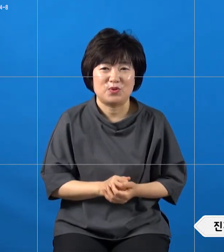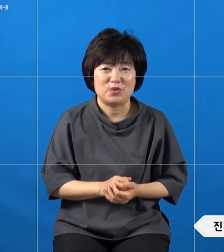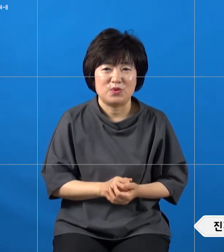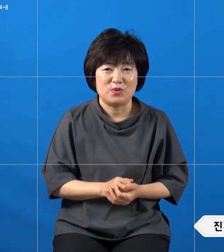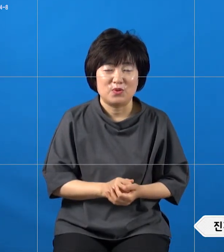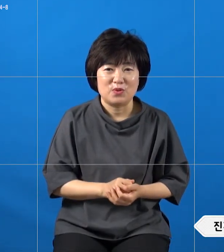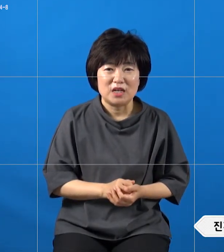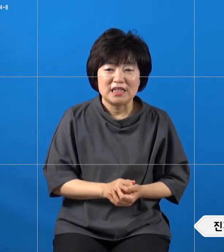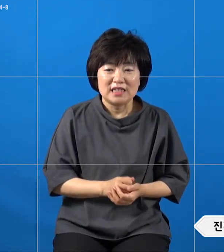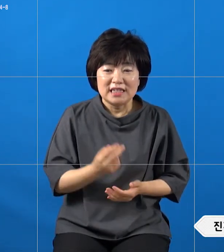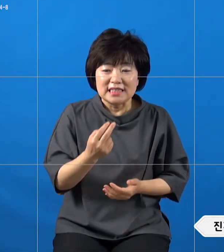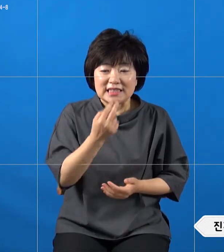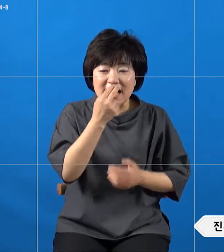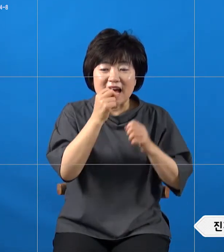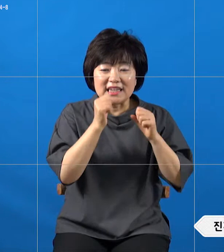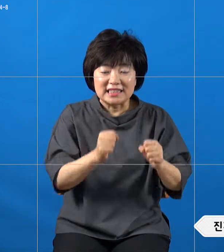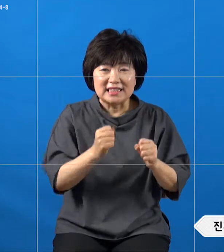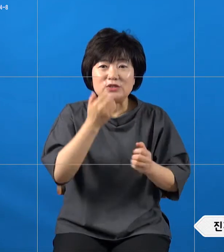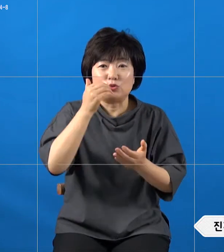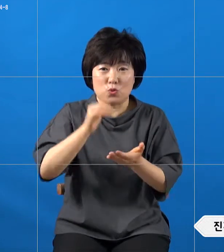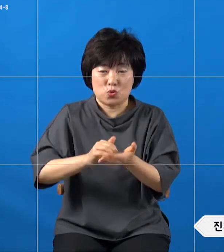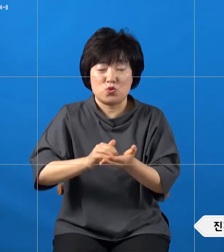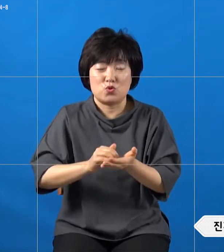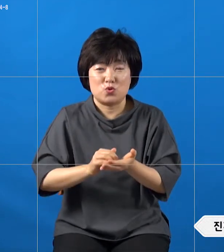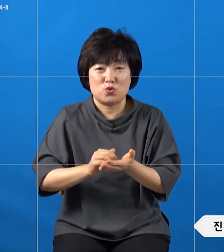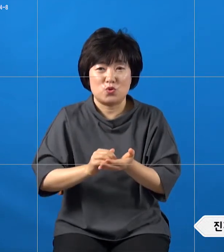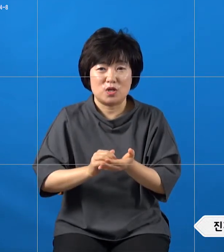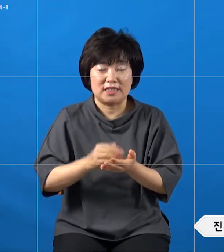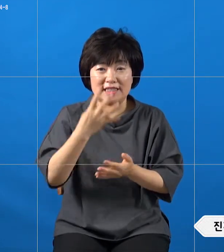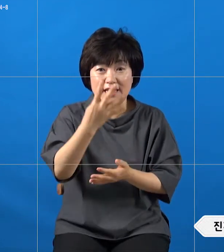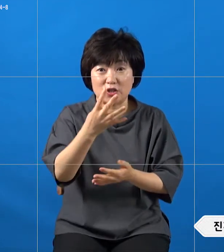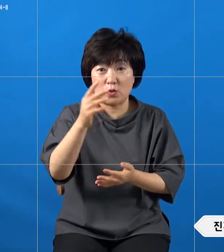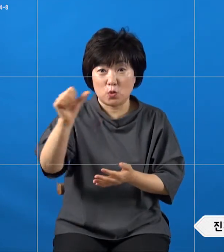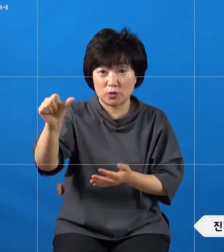말씀하십니다. Living Stone. 자,